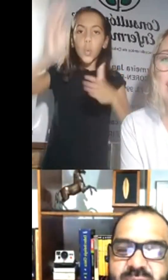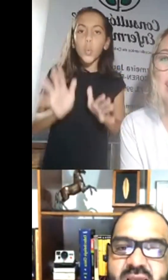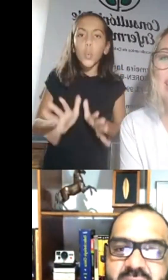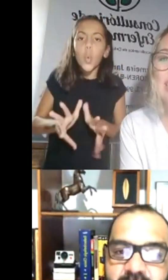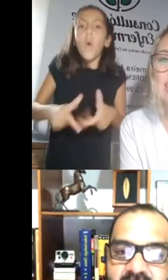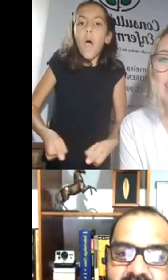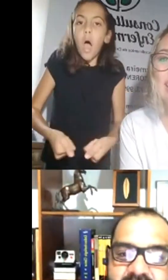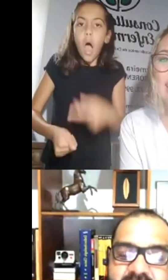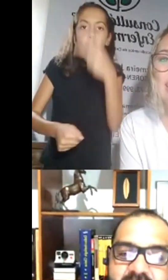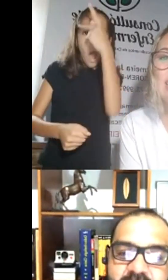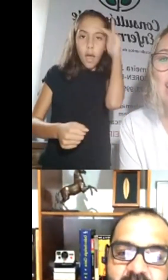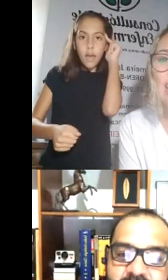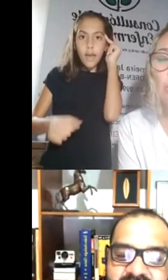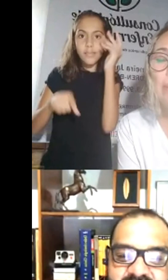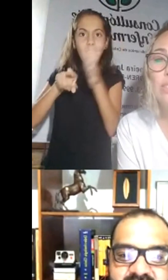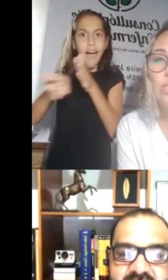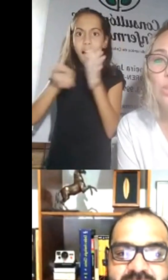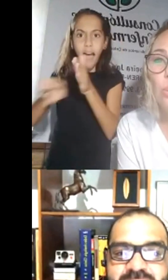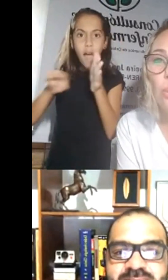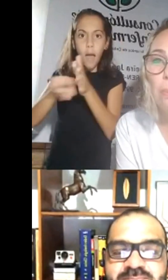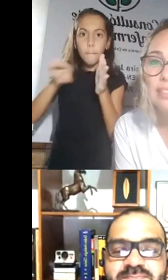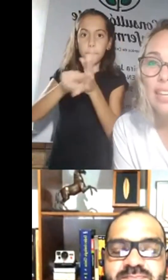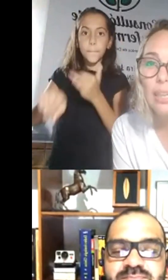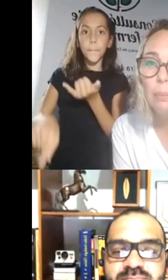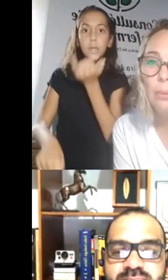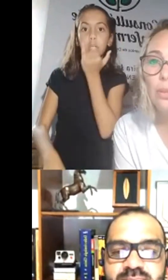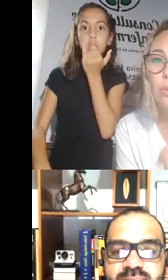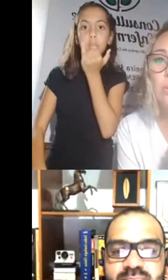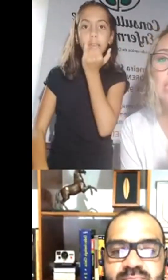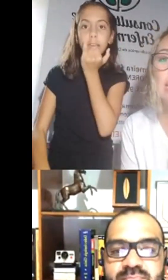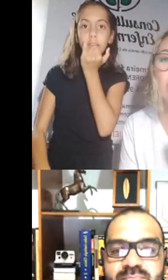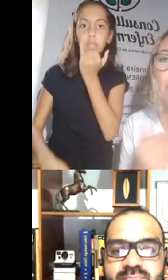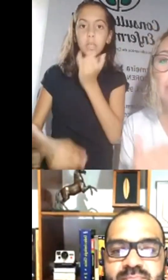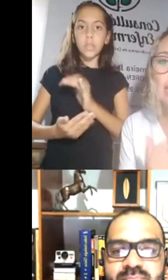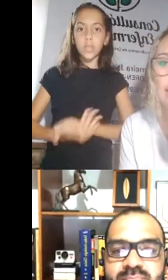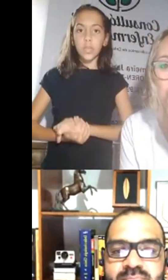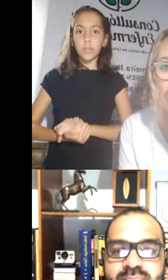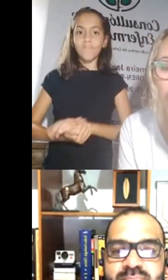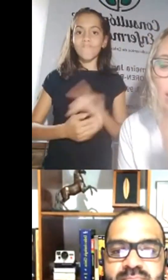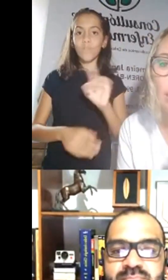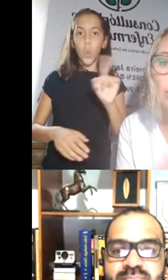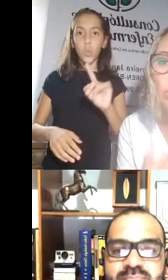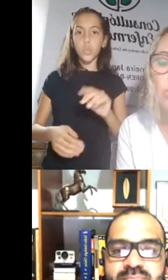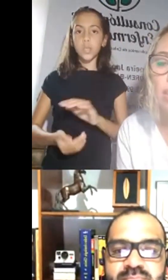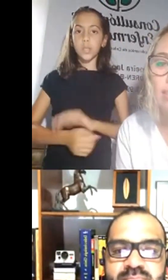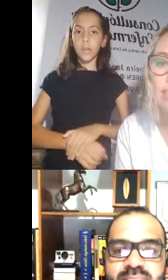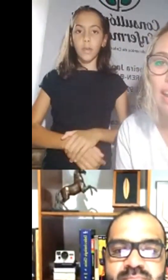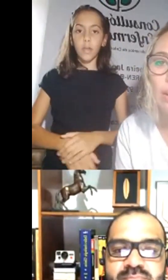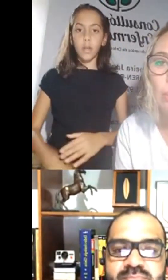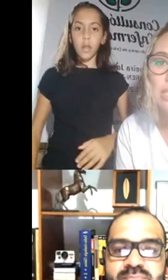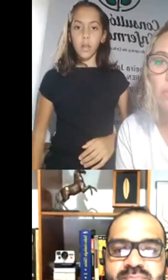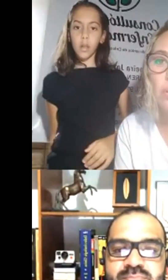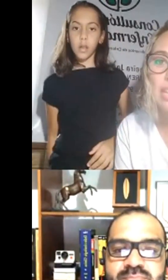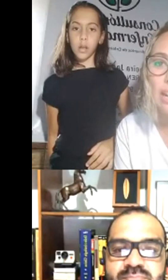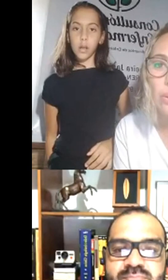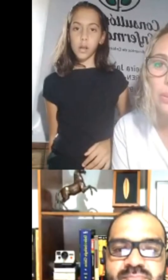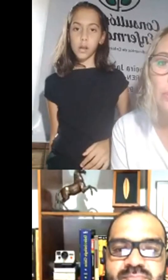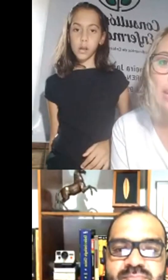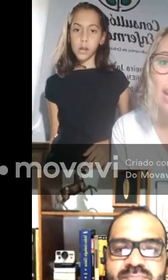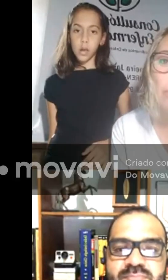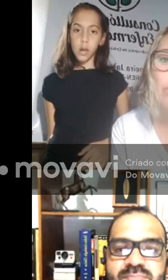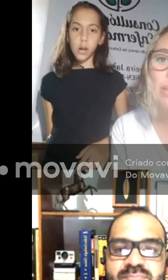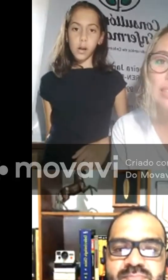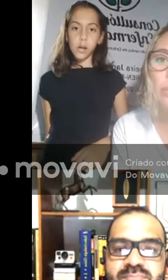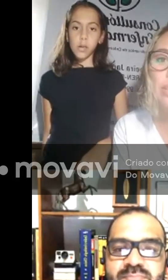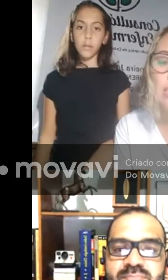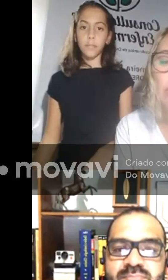mas obrigado pela Exato, presença peço aí. desculpas aí, porque eu não consegui acompanhar em tempo real a todos que entraram, mas eu vou olhar agora com